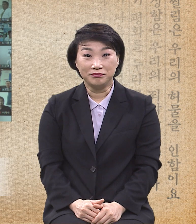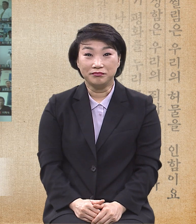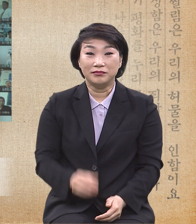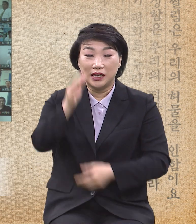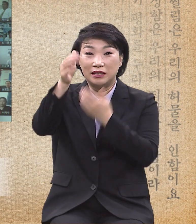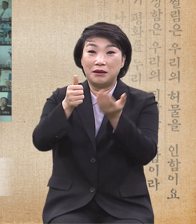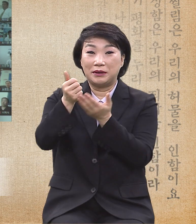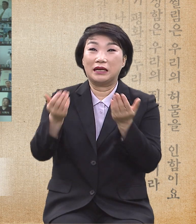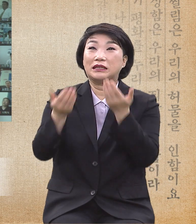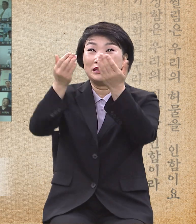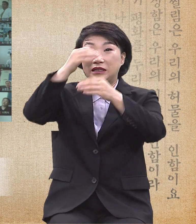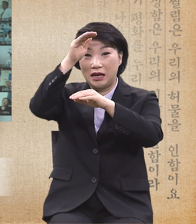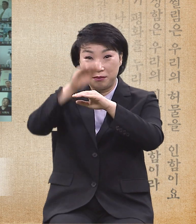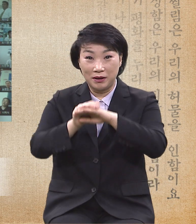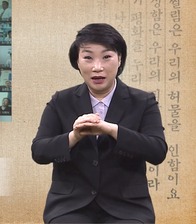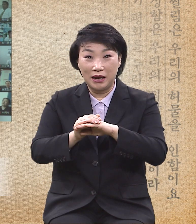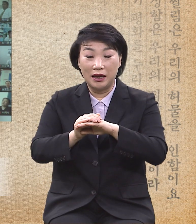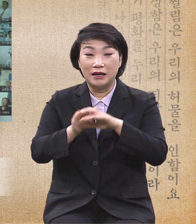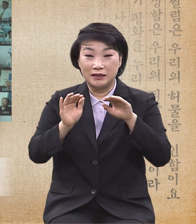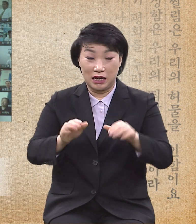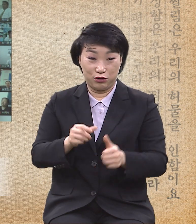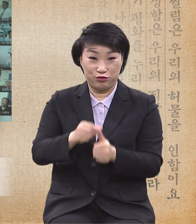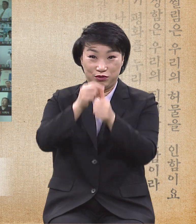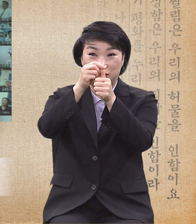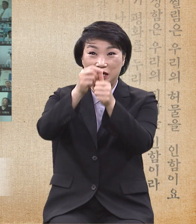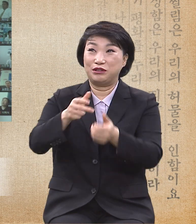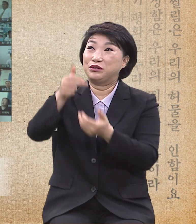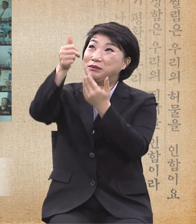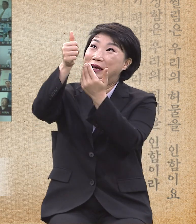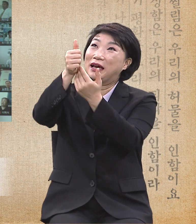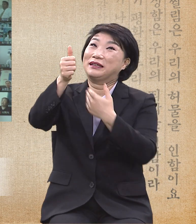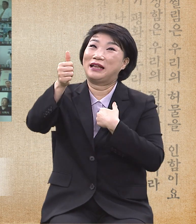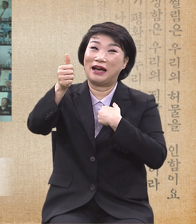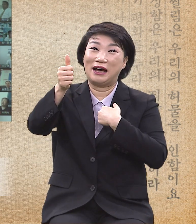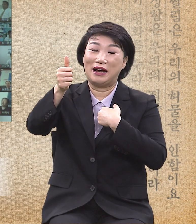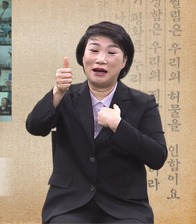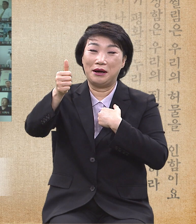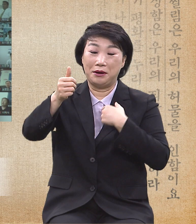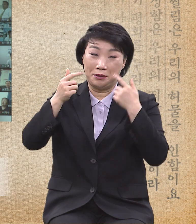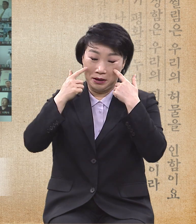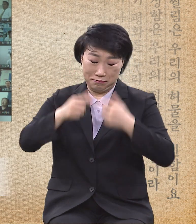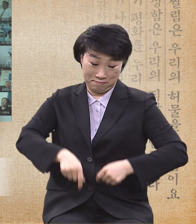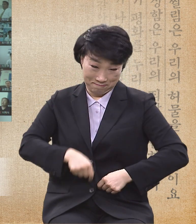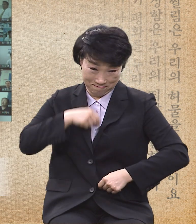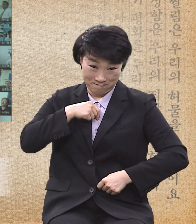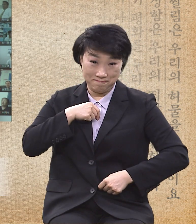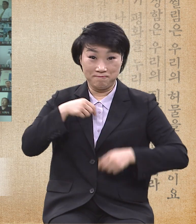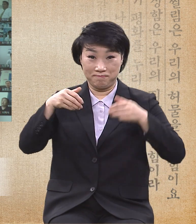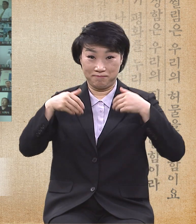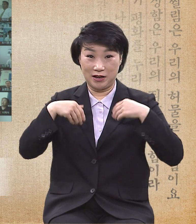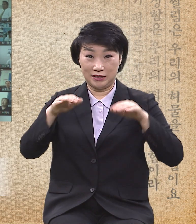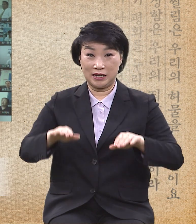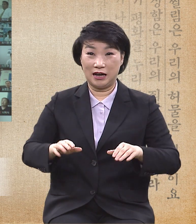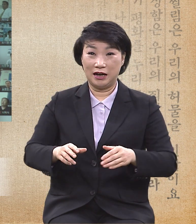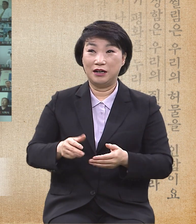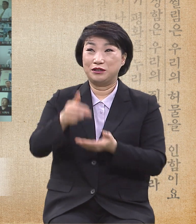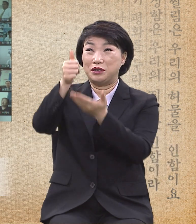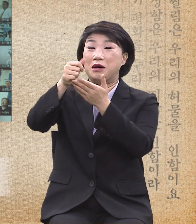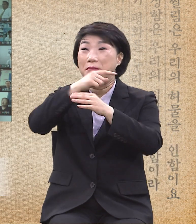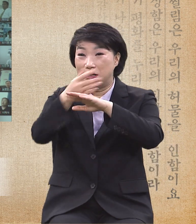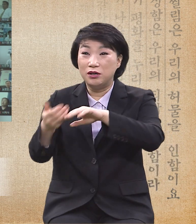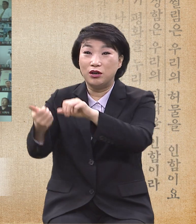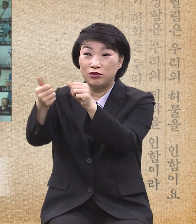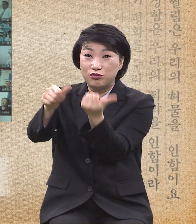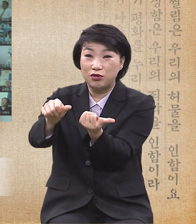하나님께 드리는 예배는 구원의 주님 앞에 얼마나 정직해야 되느냐. 주님이 피 흘려